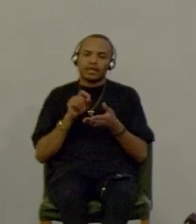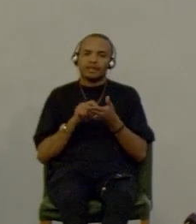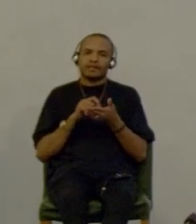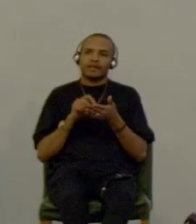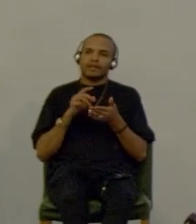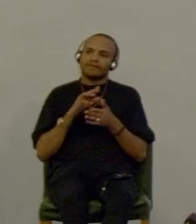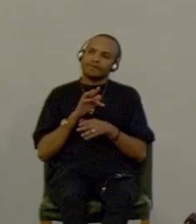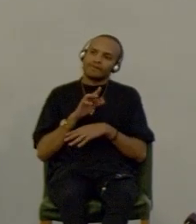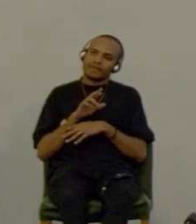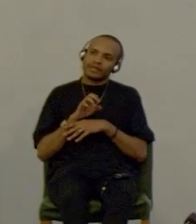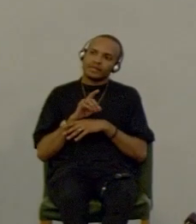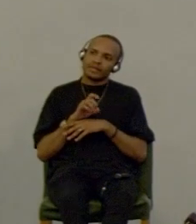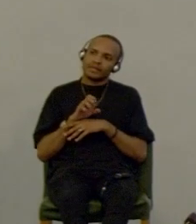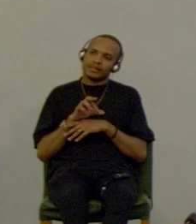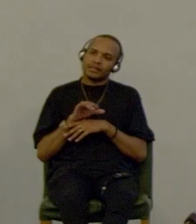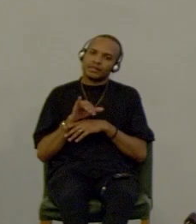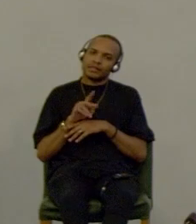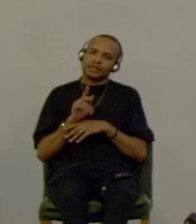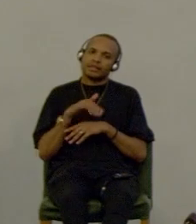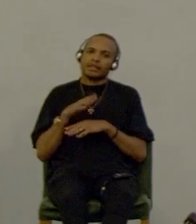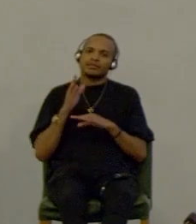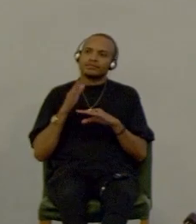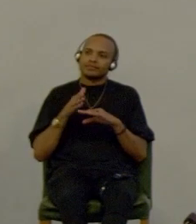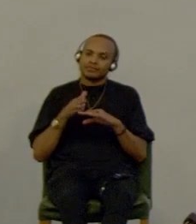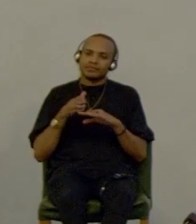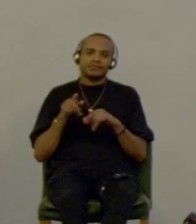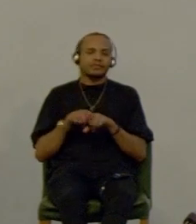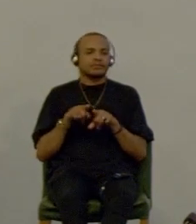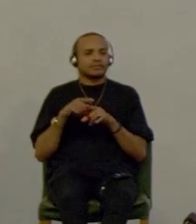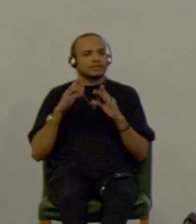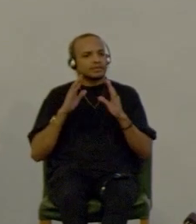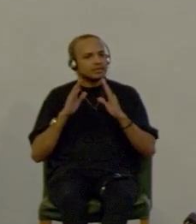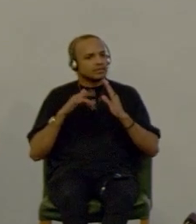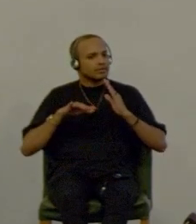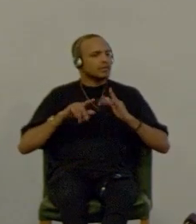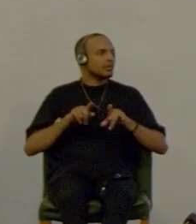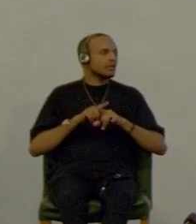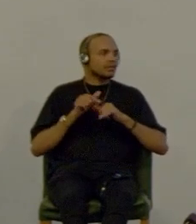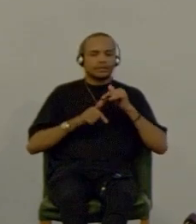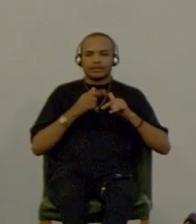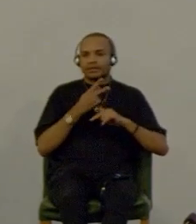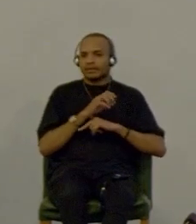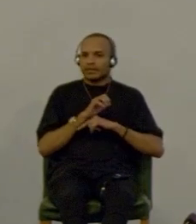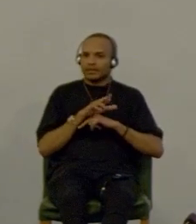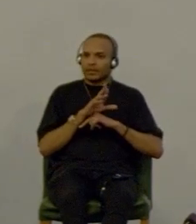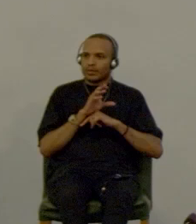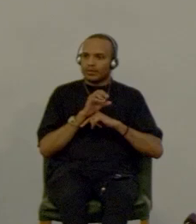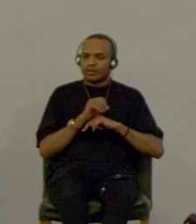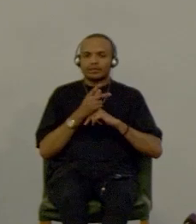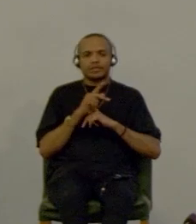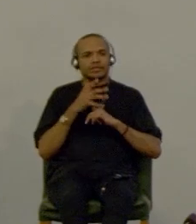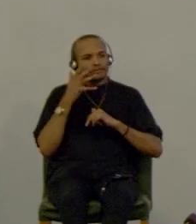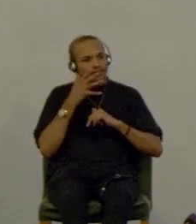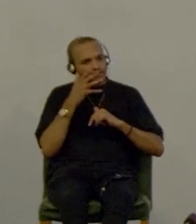outras cosmografias indígenas, afrodiaspóricas, autoctones, ampliando, então, com o trabalho de arqueologia do Eduardo Neves nessa